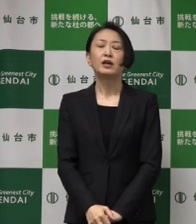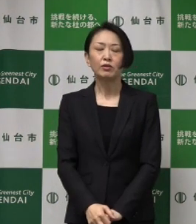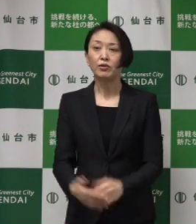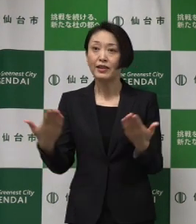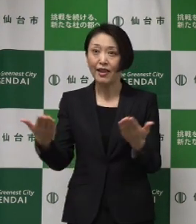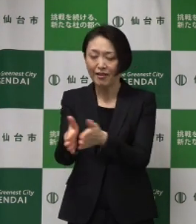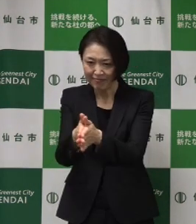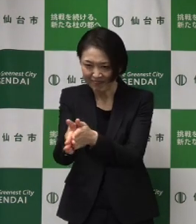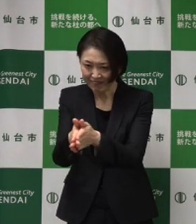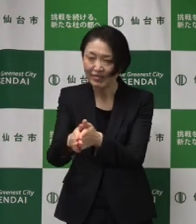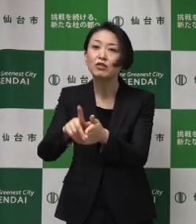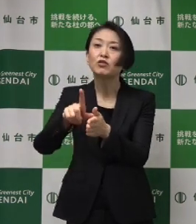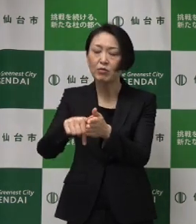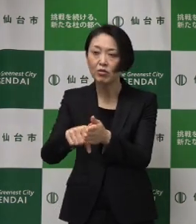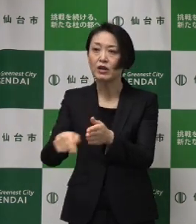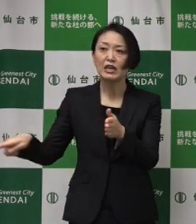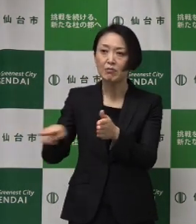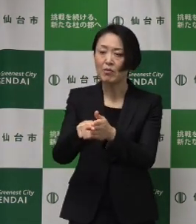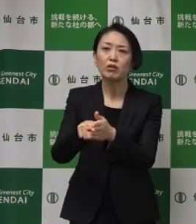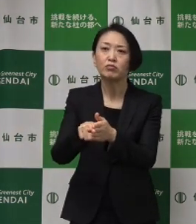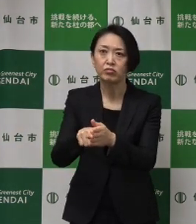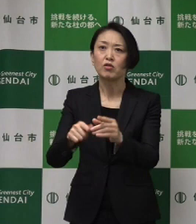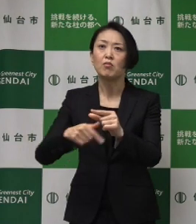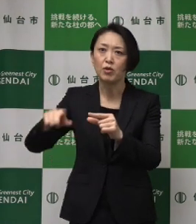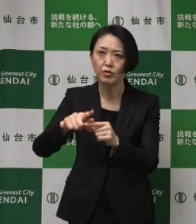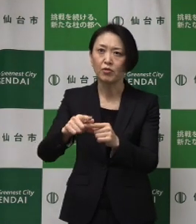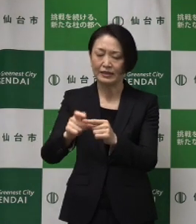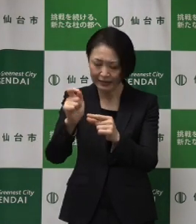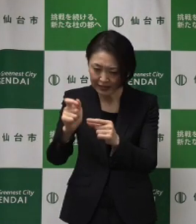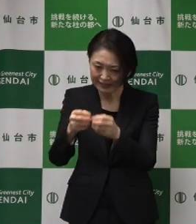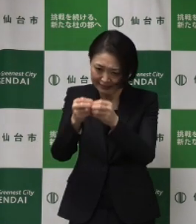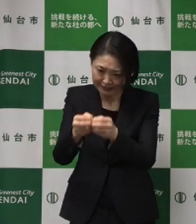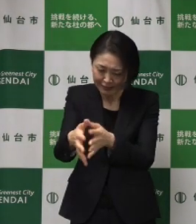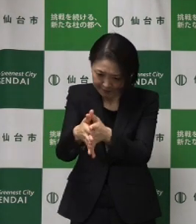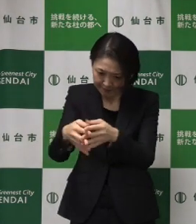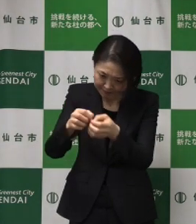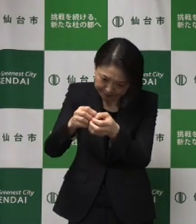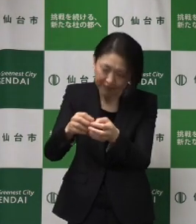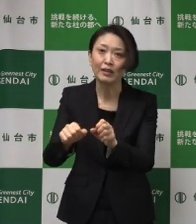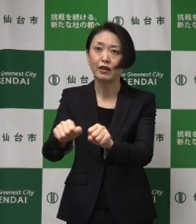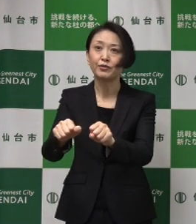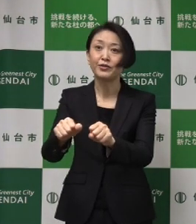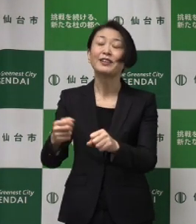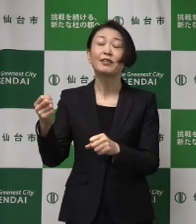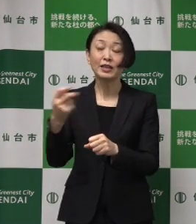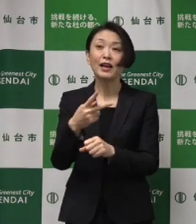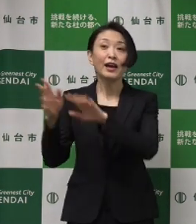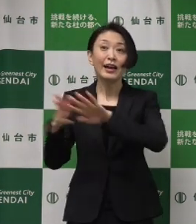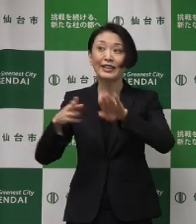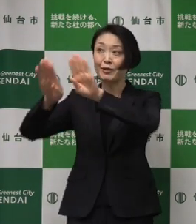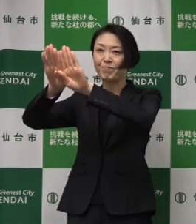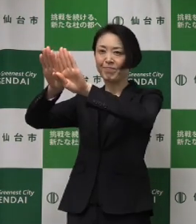手洗いもですね、これまで以上にしっかりとしていただく、また換気等々